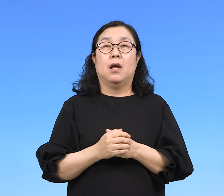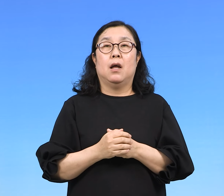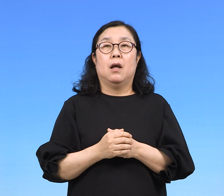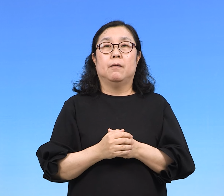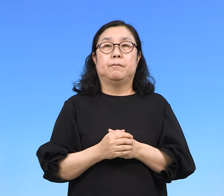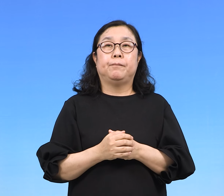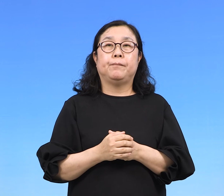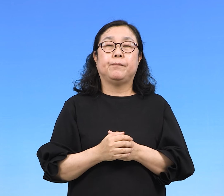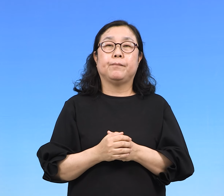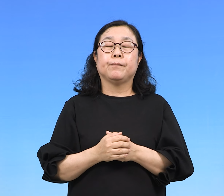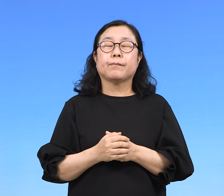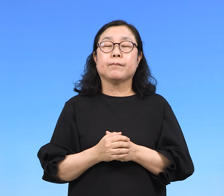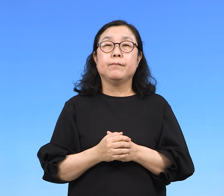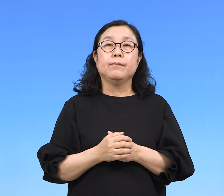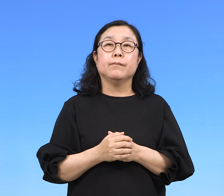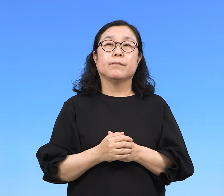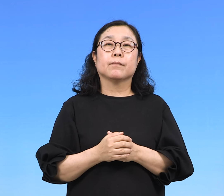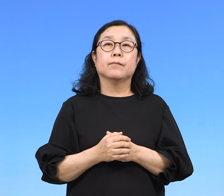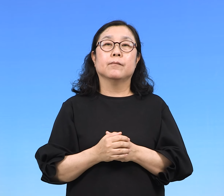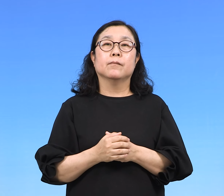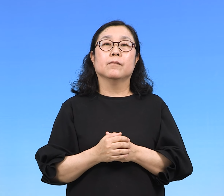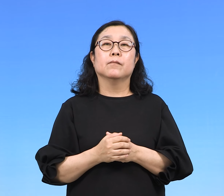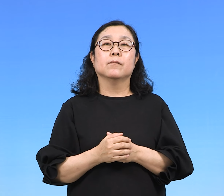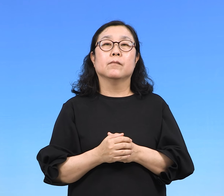사람들 모습 아닙니까?